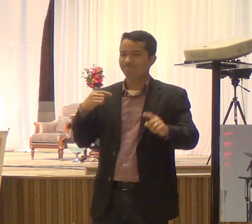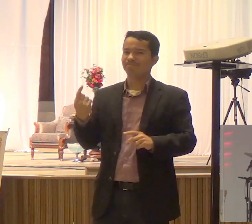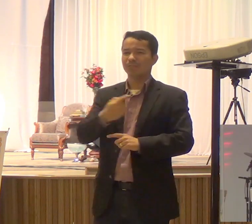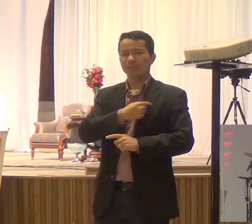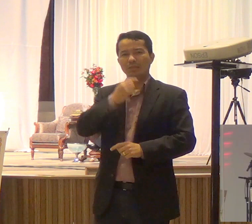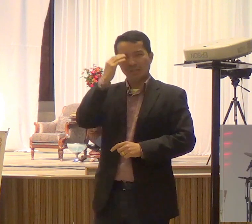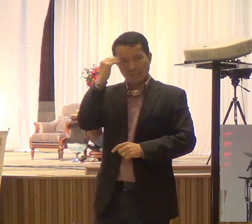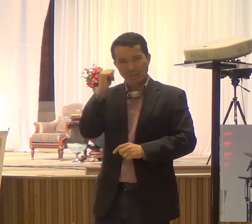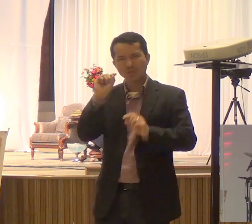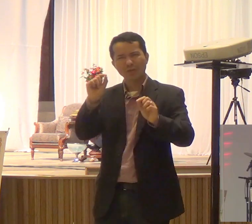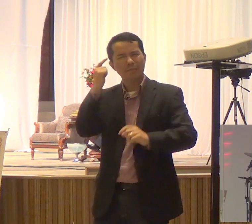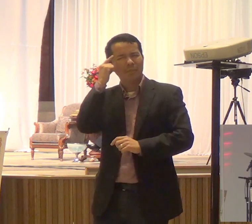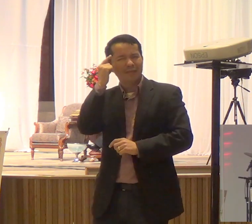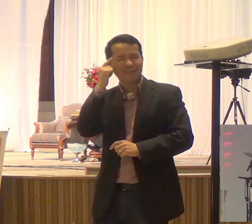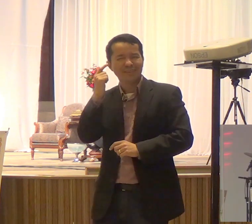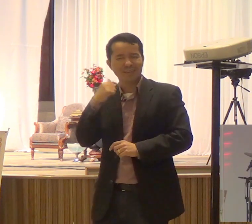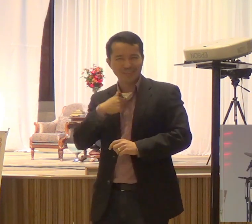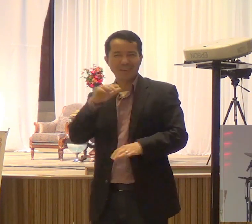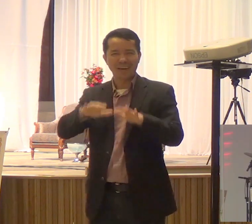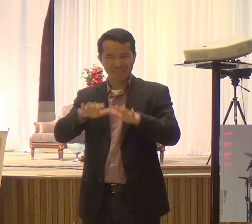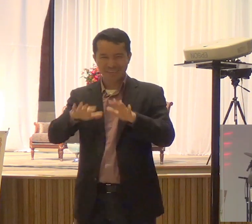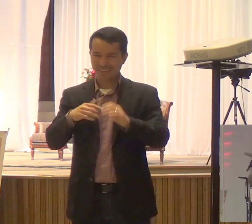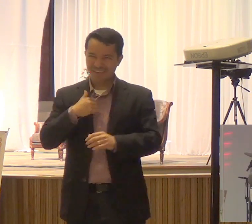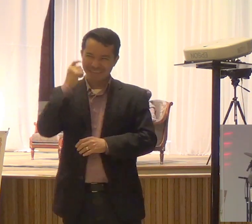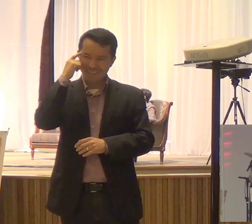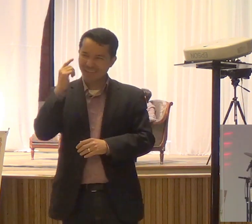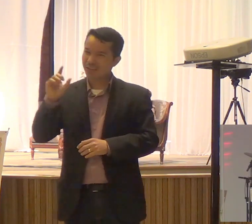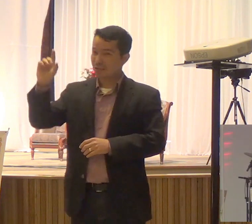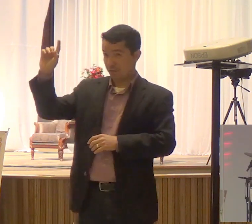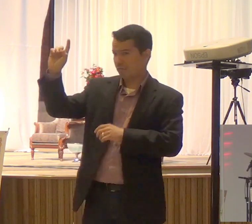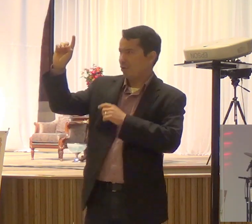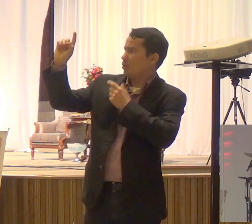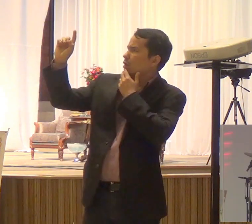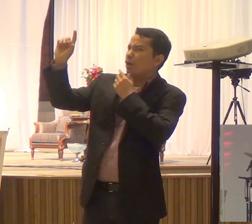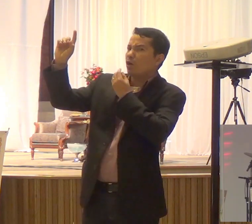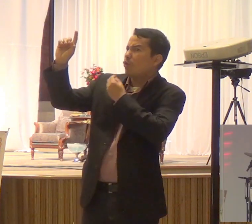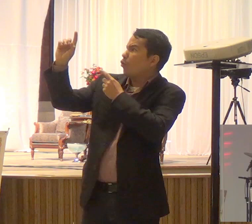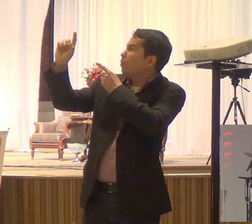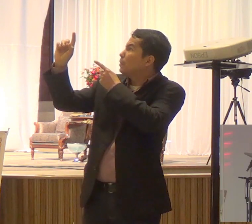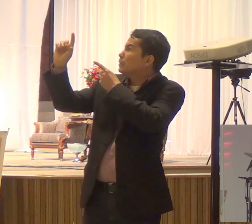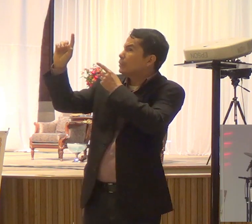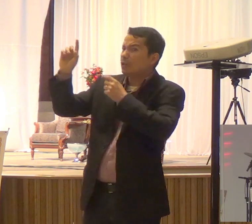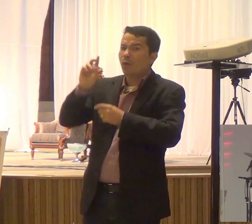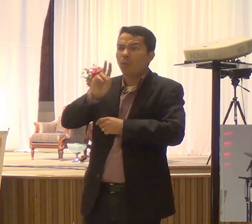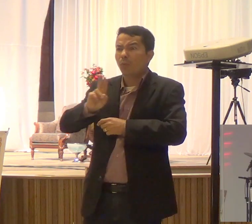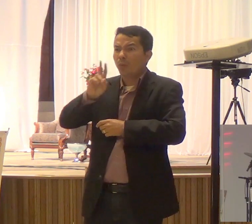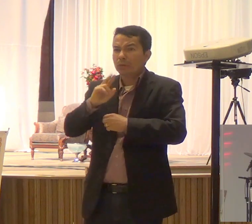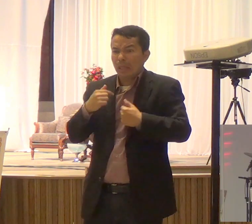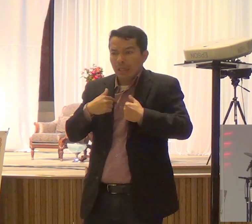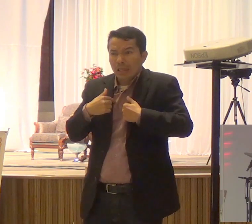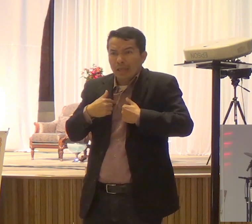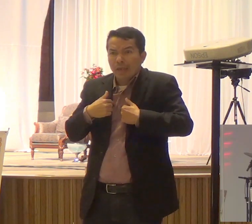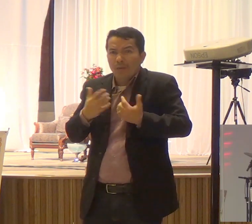gente chega? Eu, de vez em quando, me pego pensando assim, Deus, como é que o Senhor pode usar alguém que nem eu?